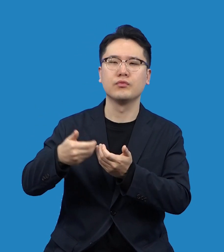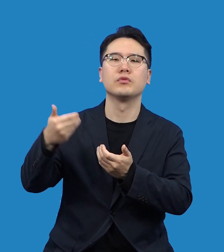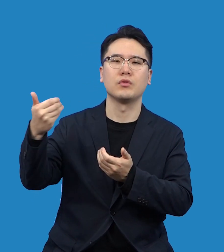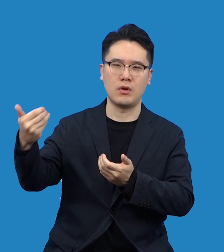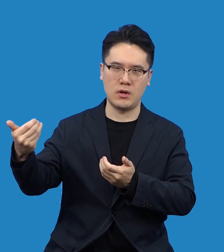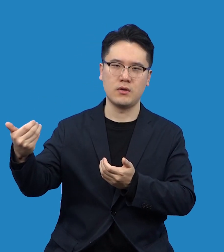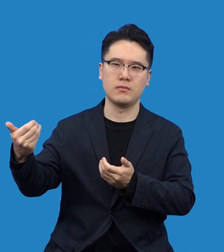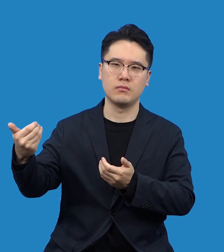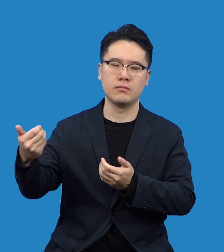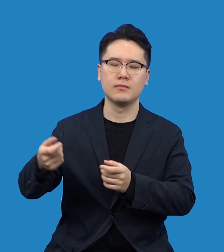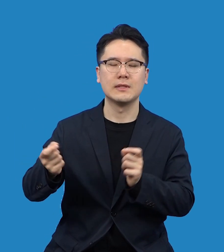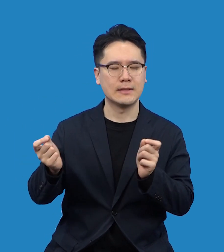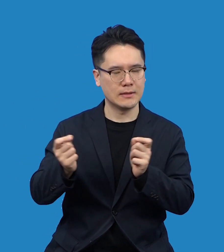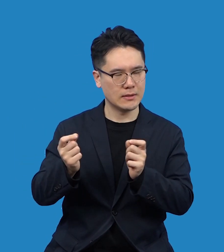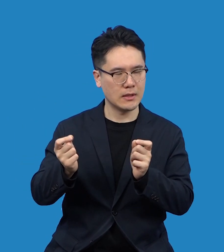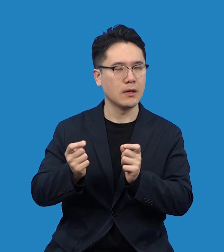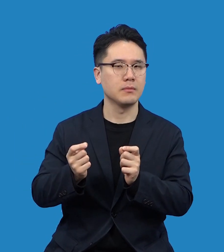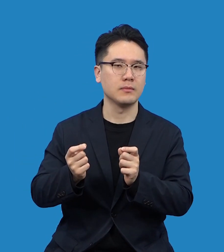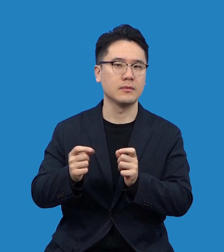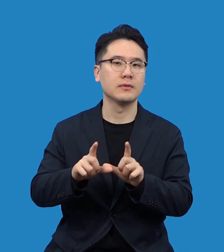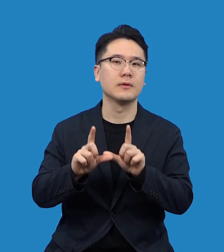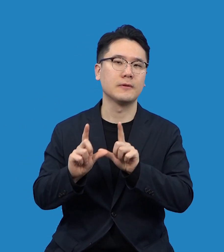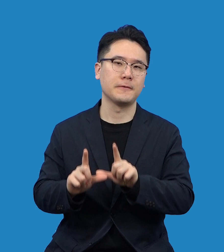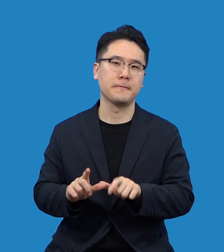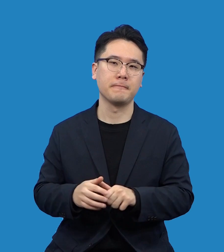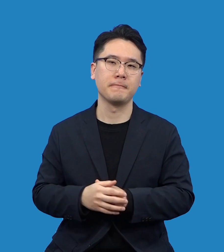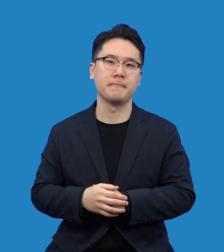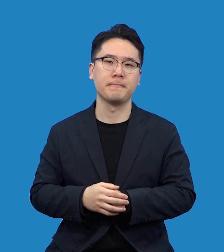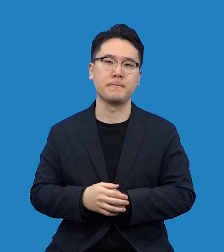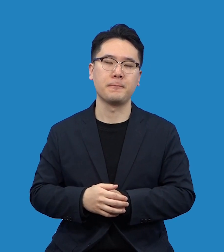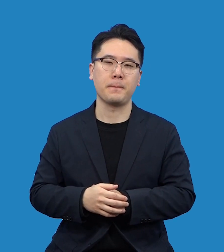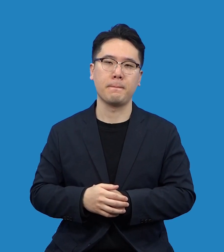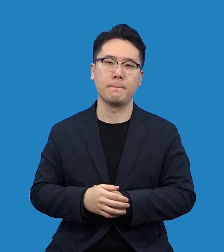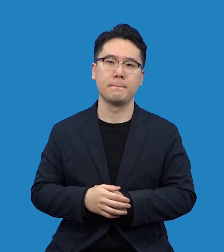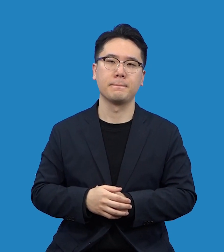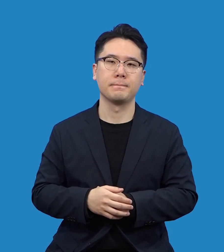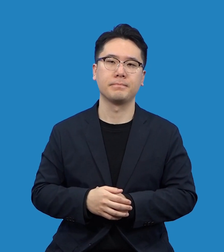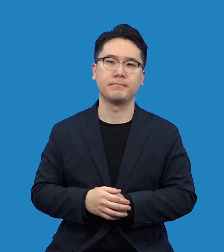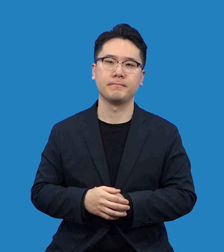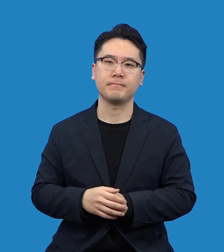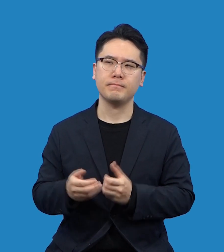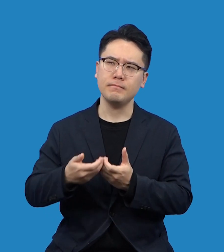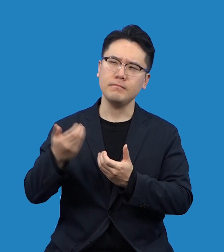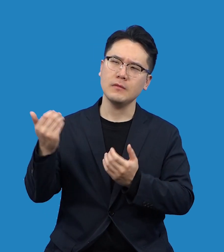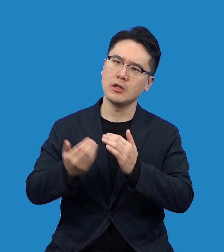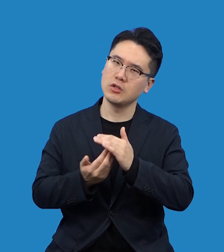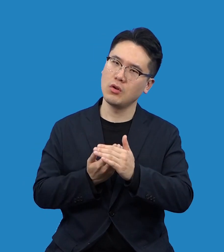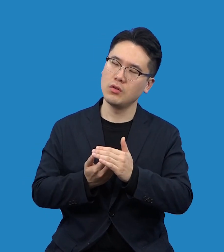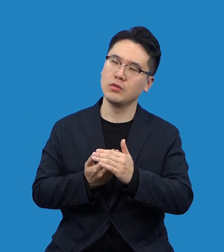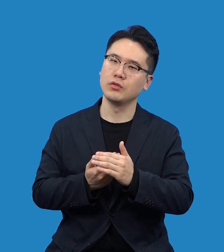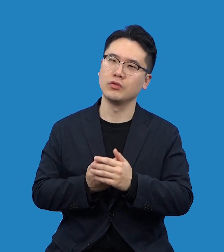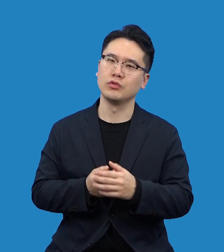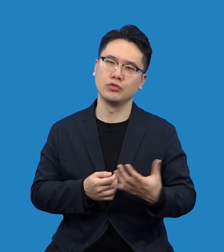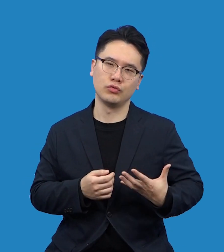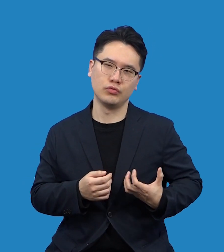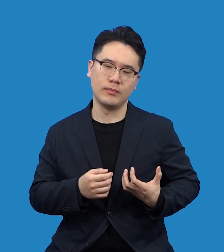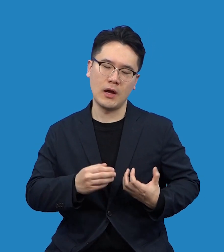굉장히 짧은 생애를 살았죠. 세상을 떠나기 전 8년 전에 유방암이